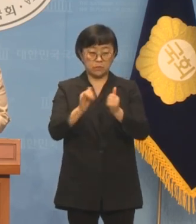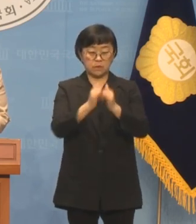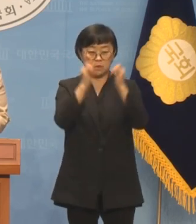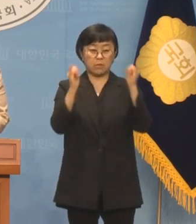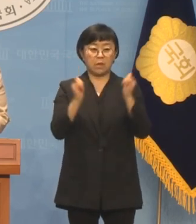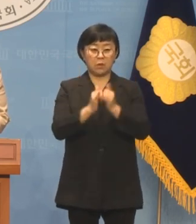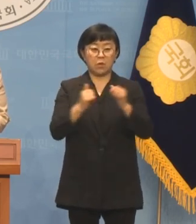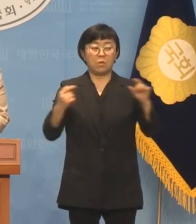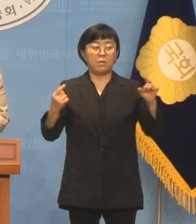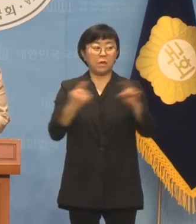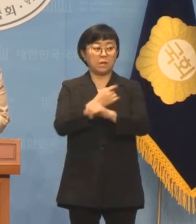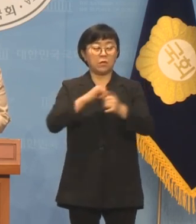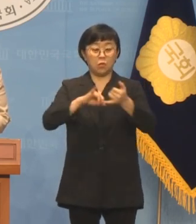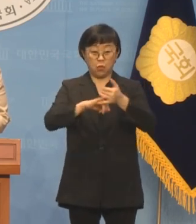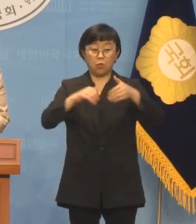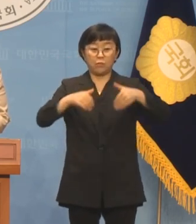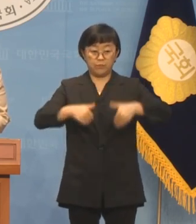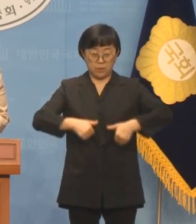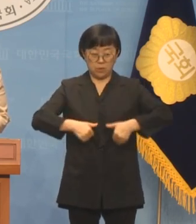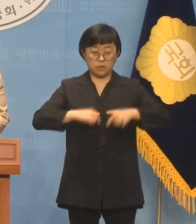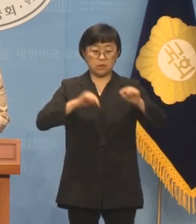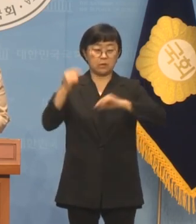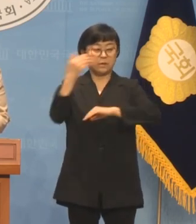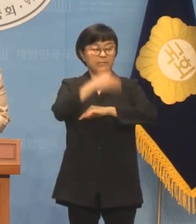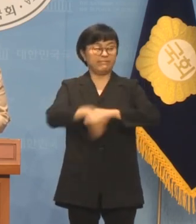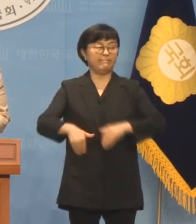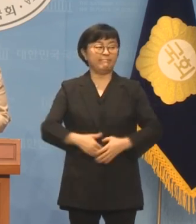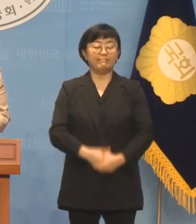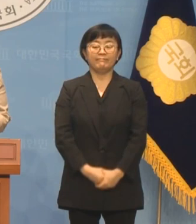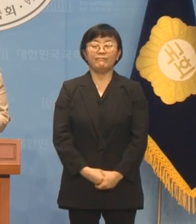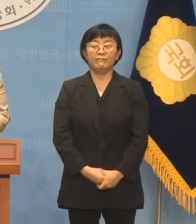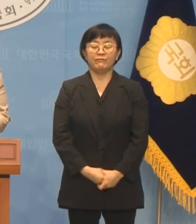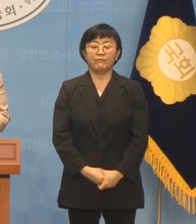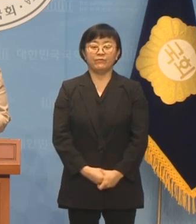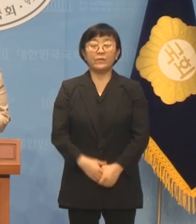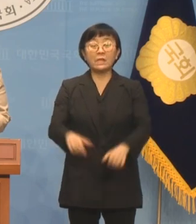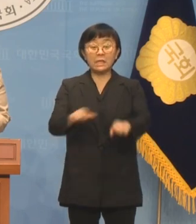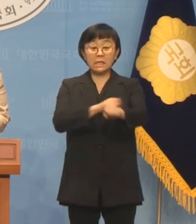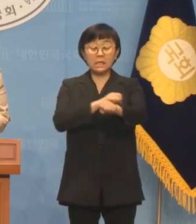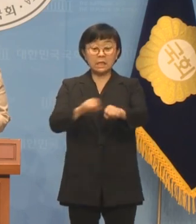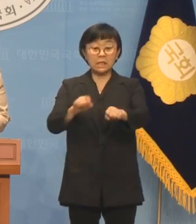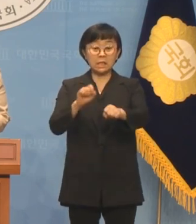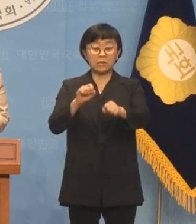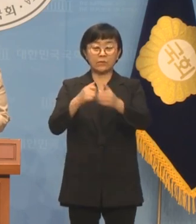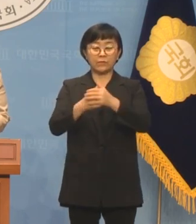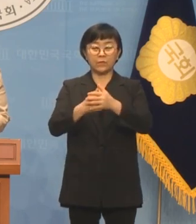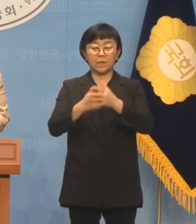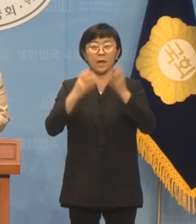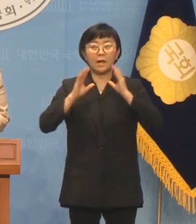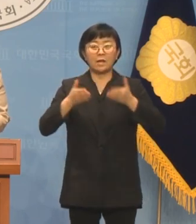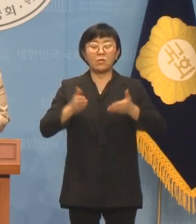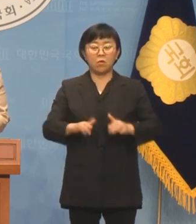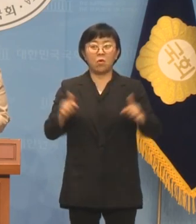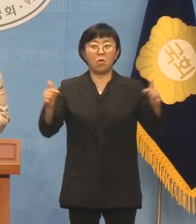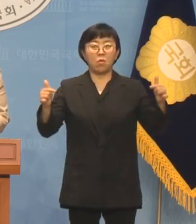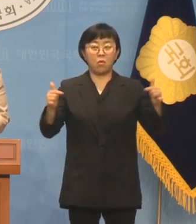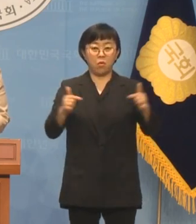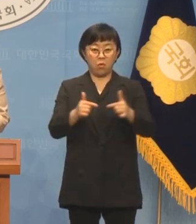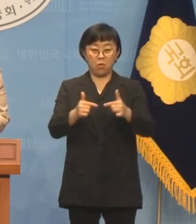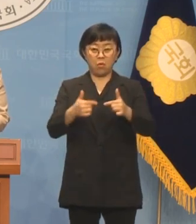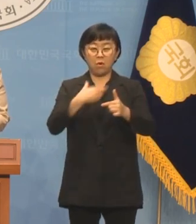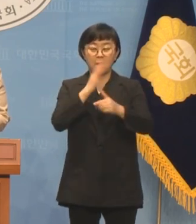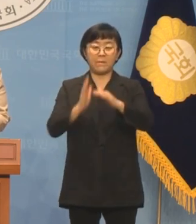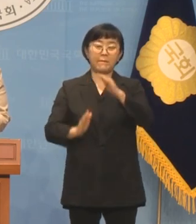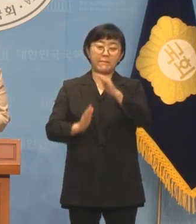전환은 이제 필수적인 정책입니다. 특히 초저출생, 초고령화